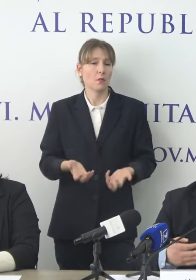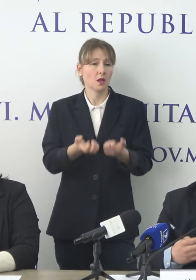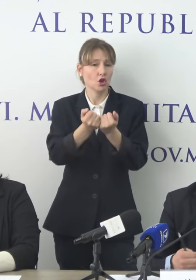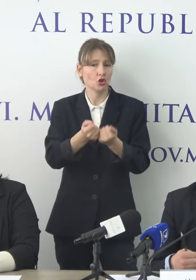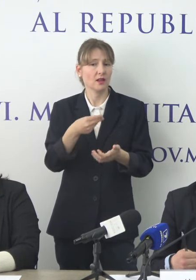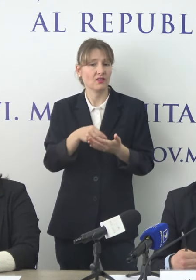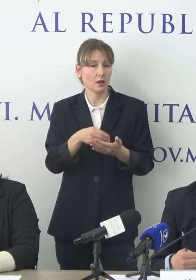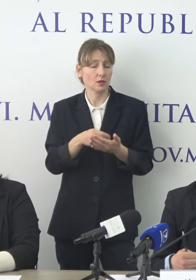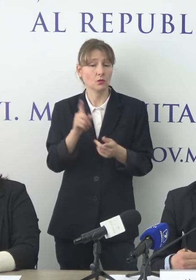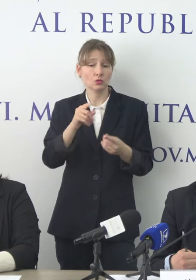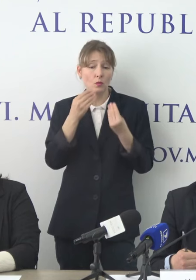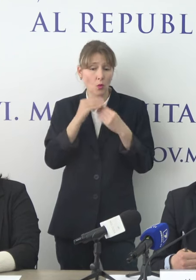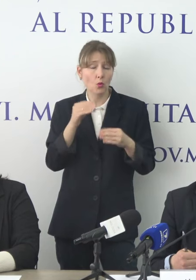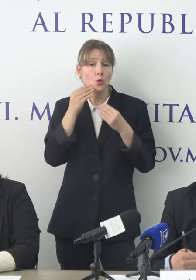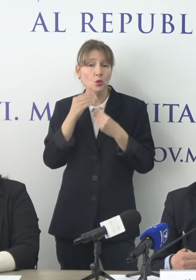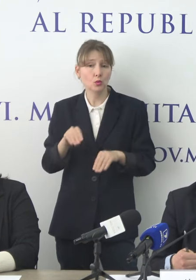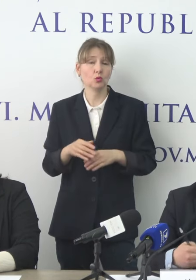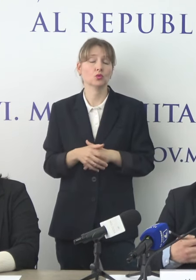ca să accelerăm